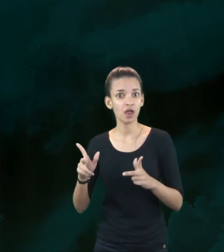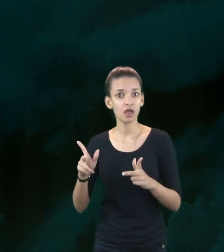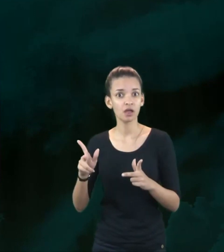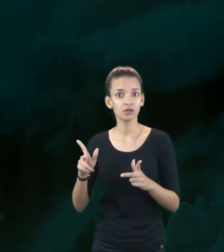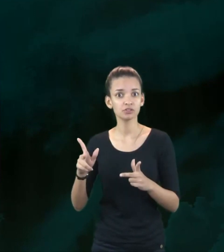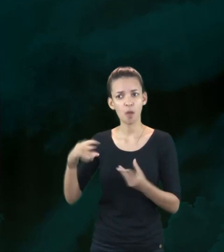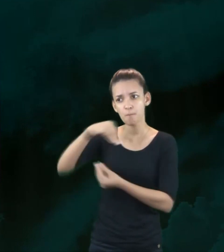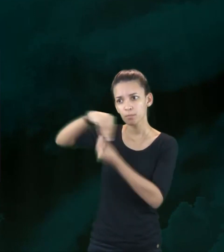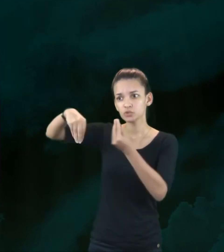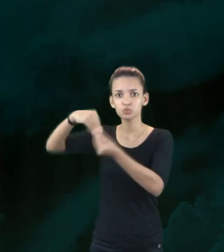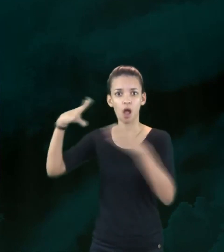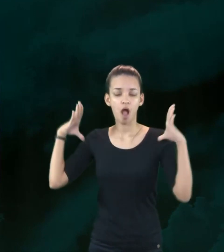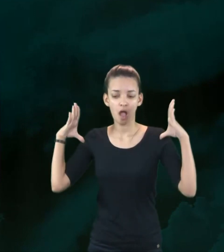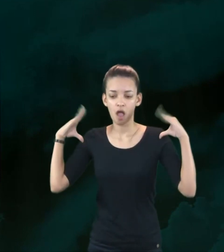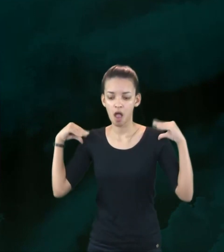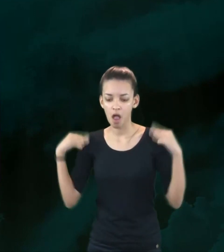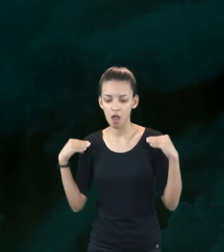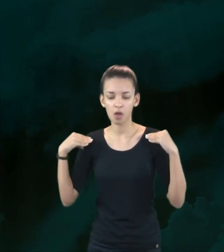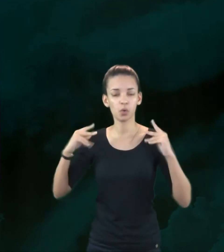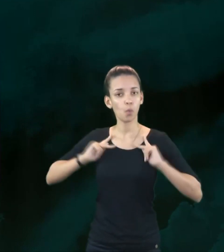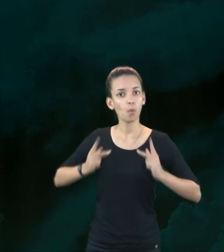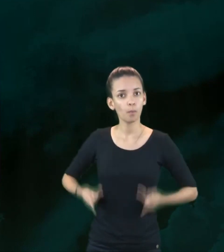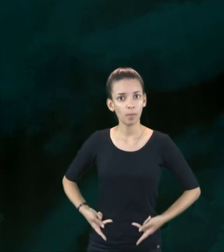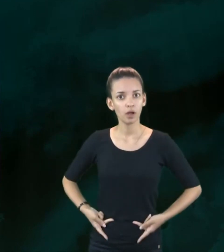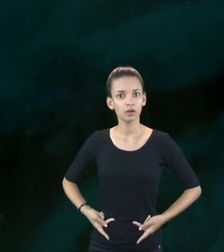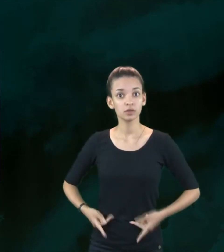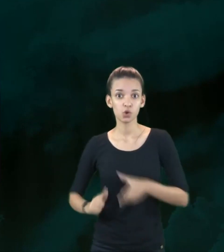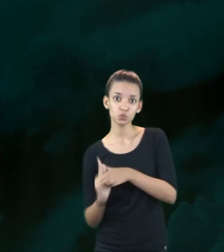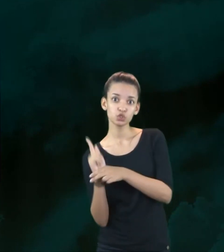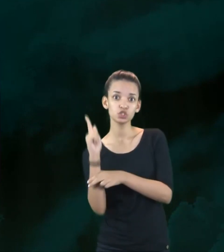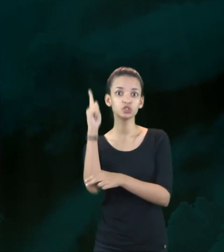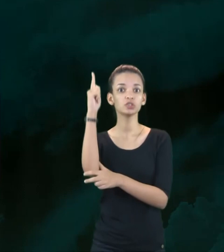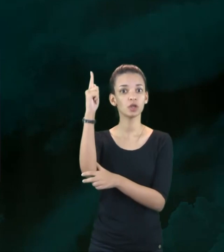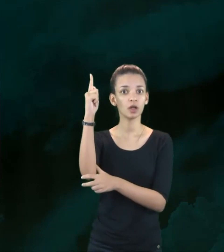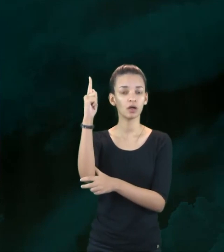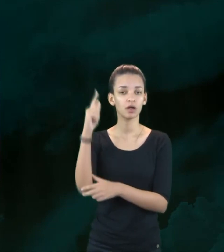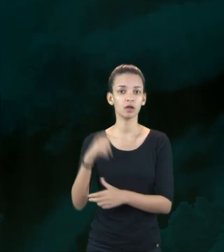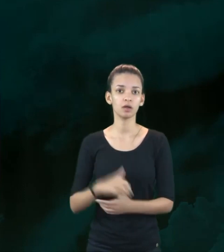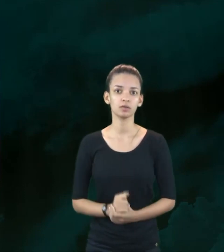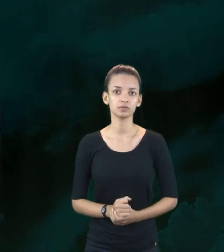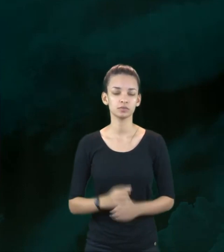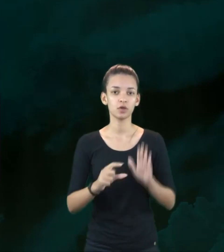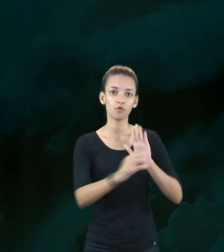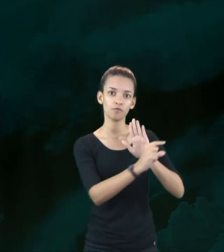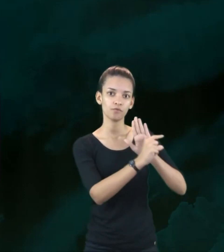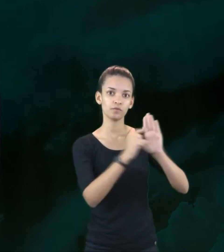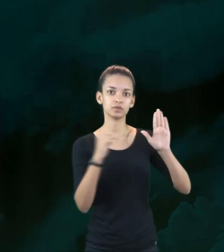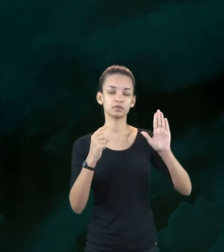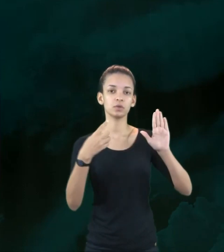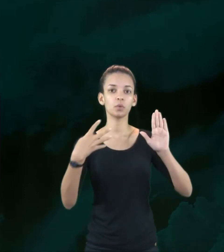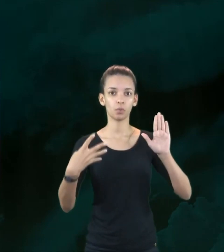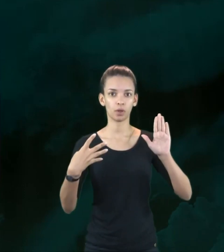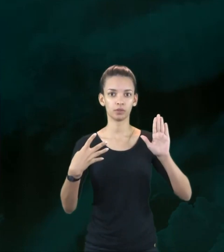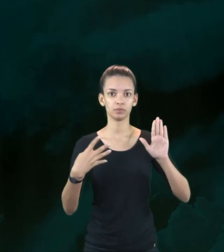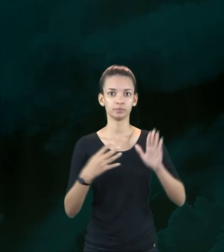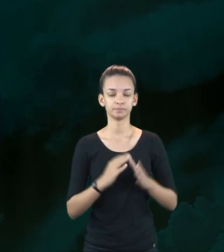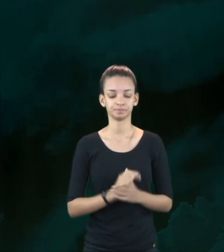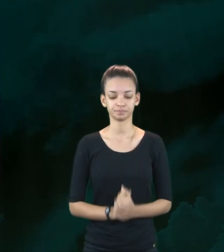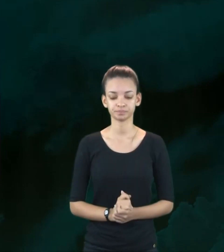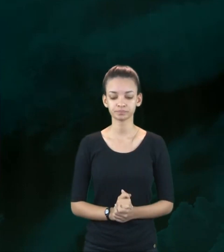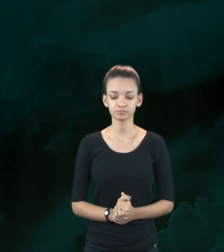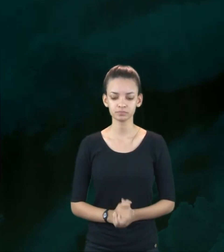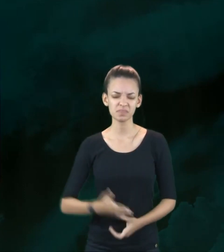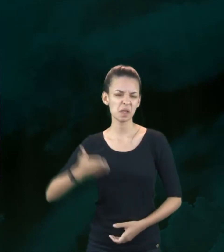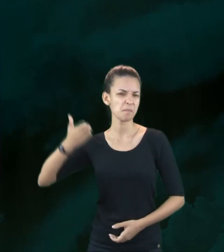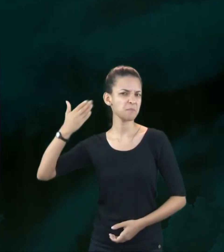surgiram os gigantes. Aqui fala gigante. Os gigantes aqui, ó, versículo 4. Ora, naquele tempo